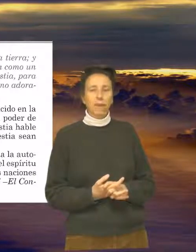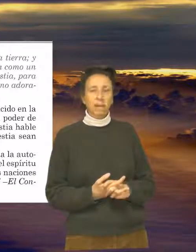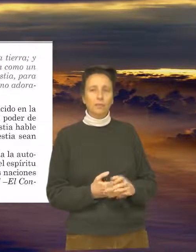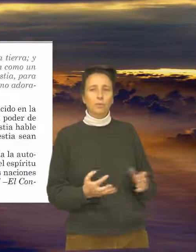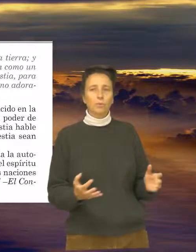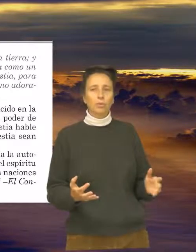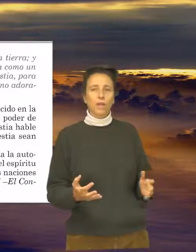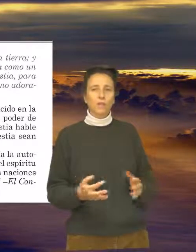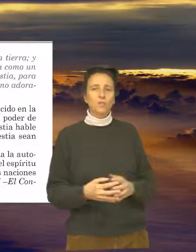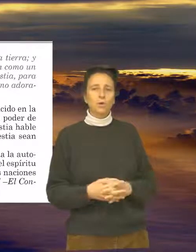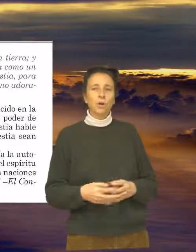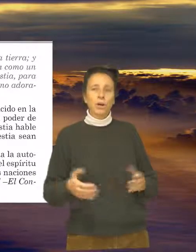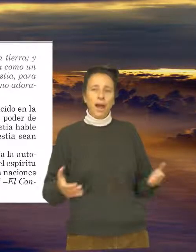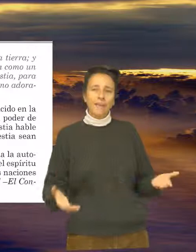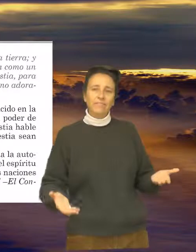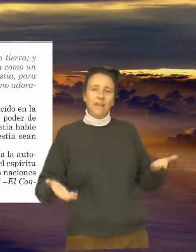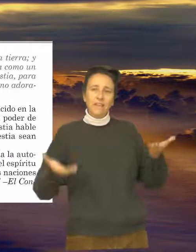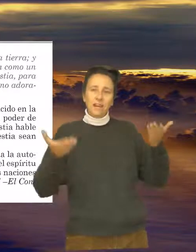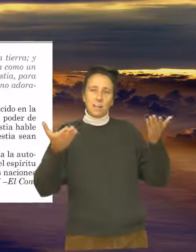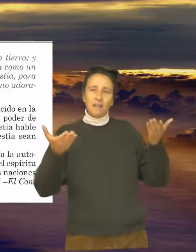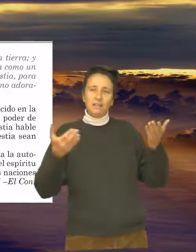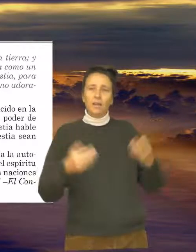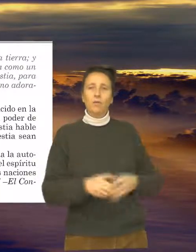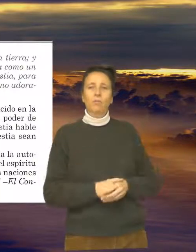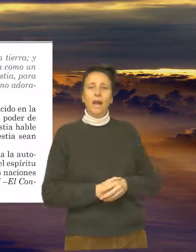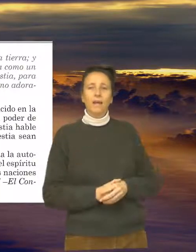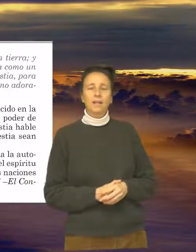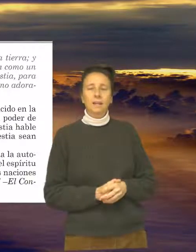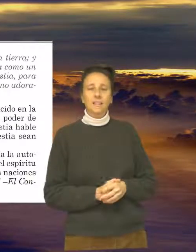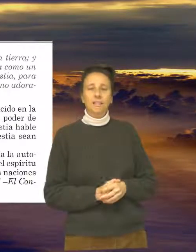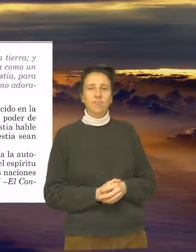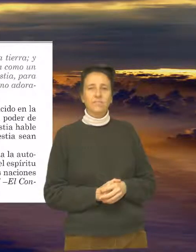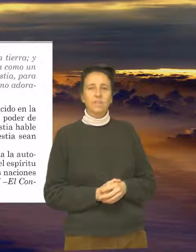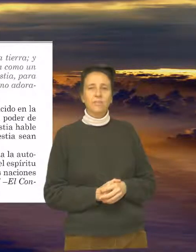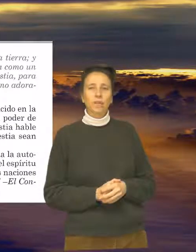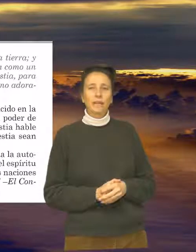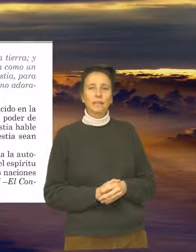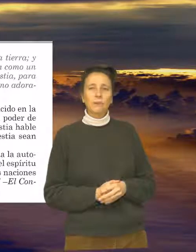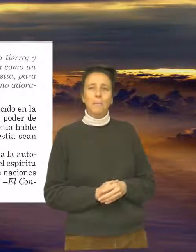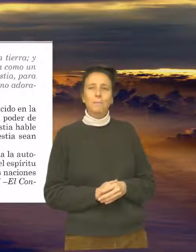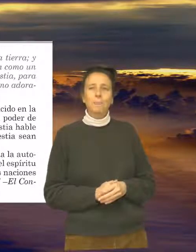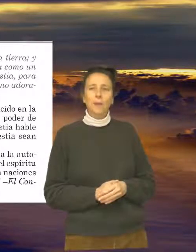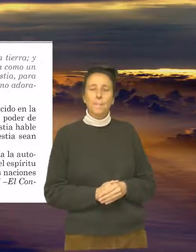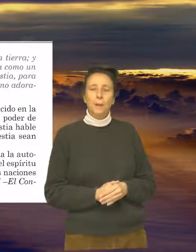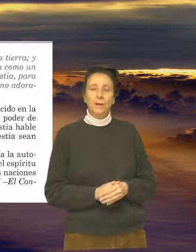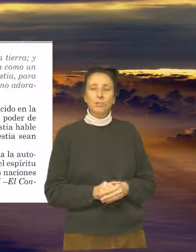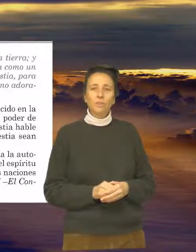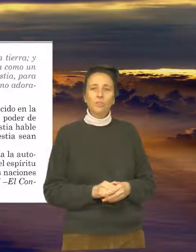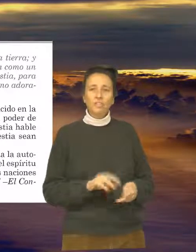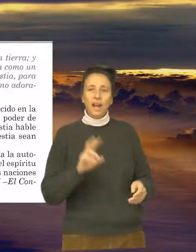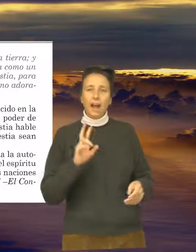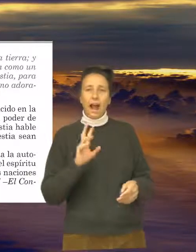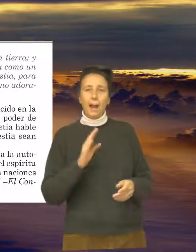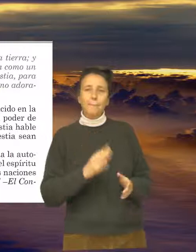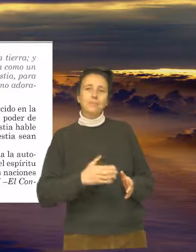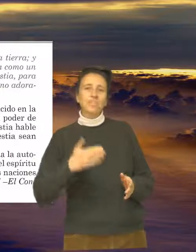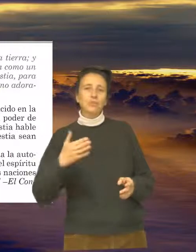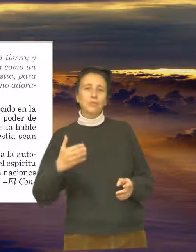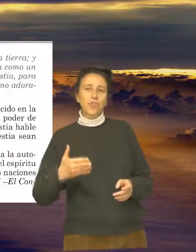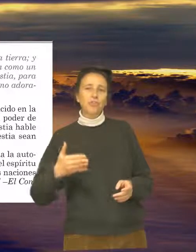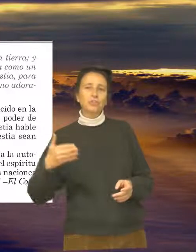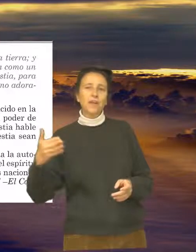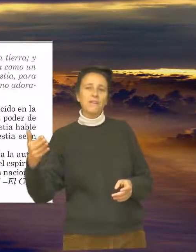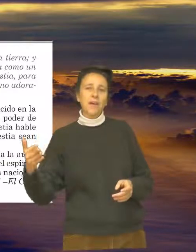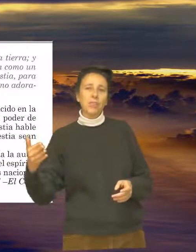significancia importante o protagonismo, adquiere de repente una relevancia significativa. Pero entonces